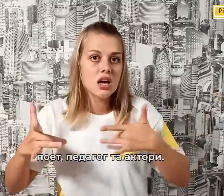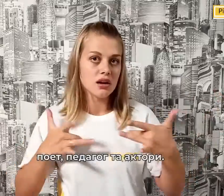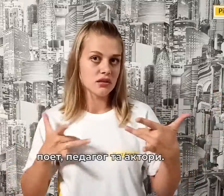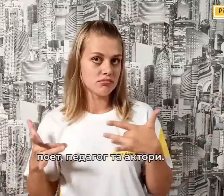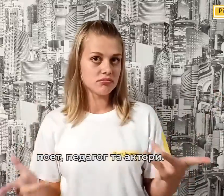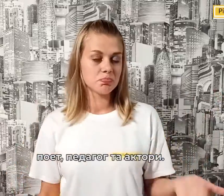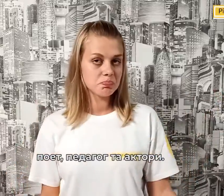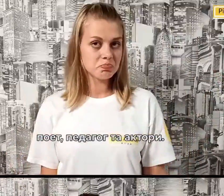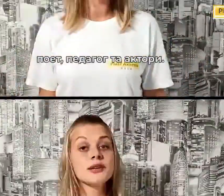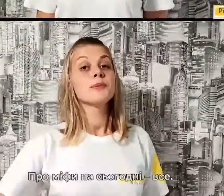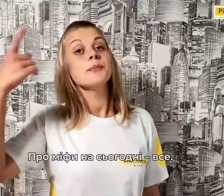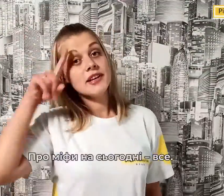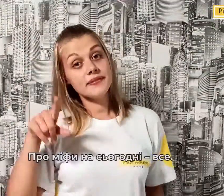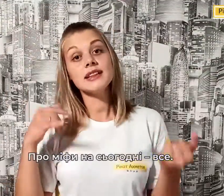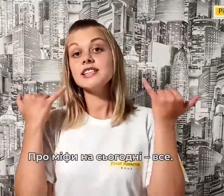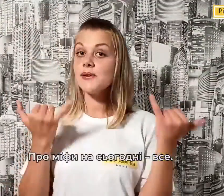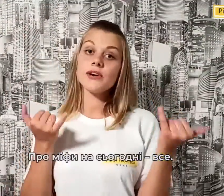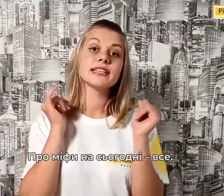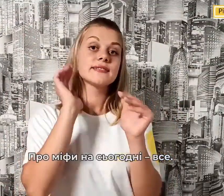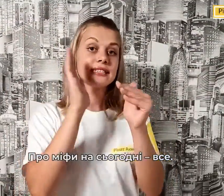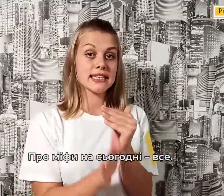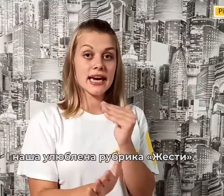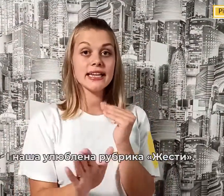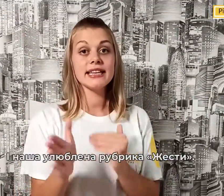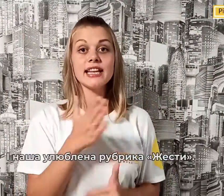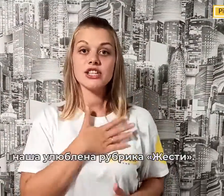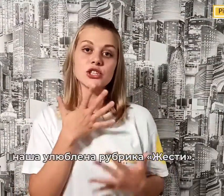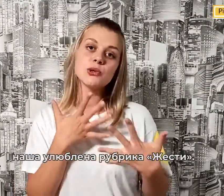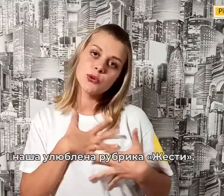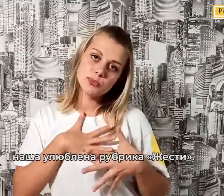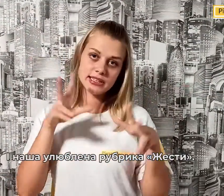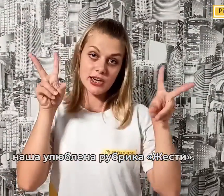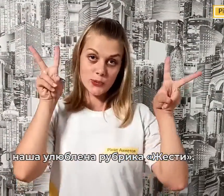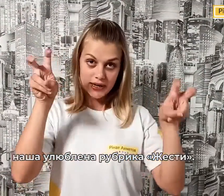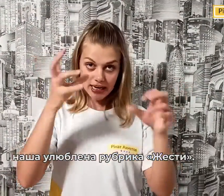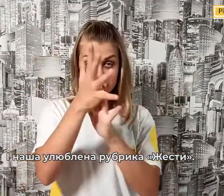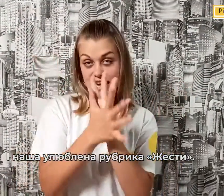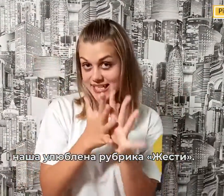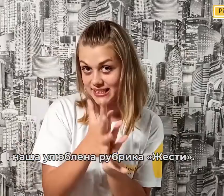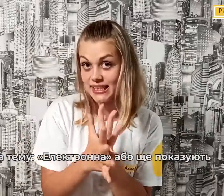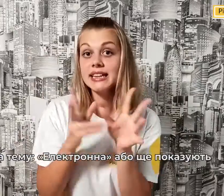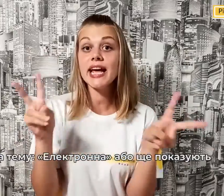актер. Про міфи на сьогодні все і наша улюблена рубрика «Жести» на